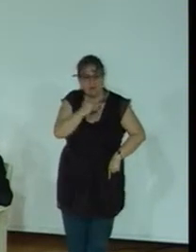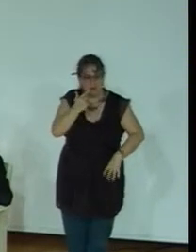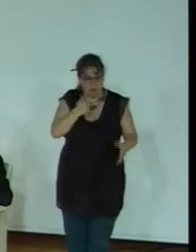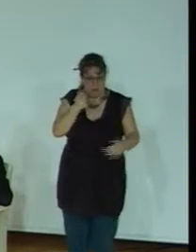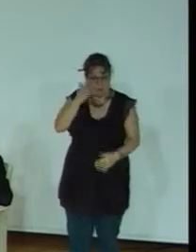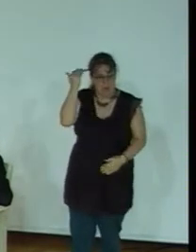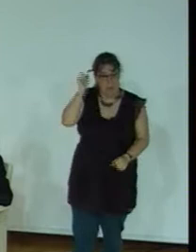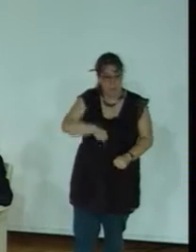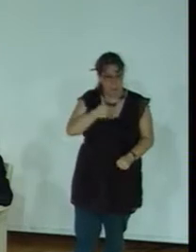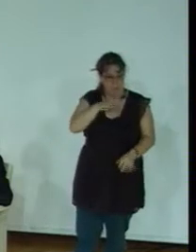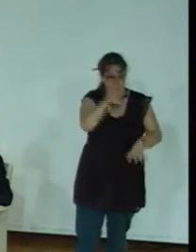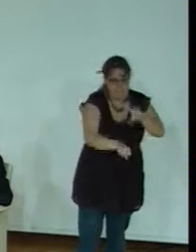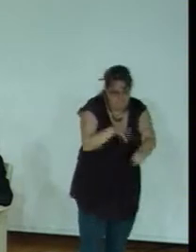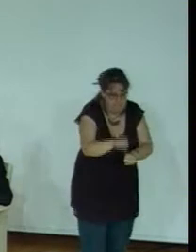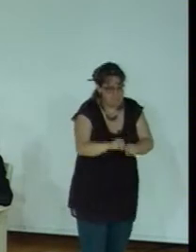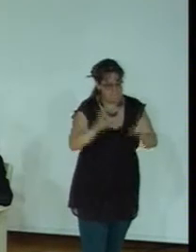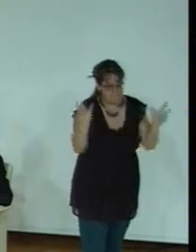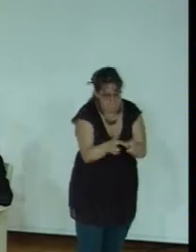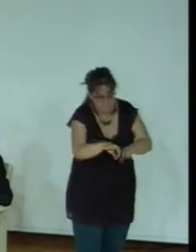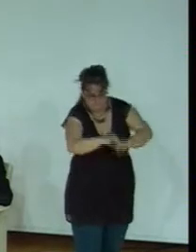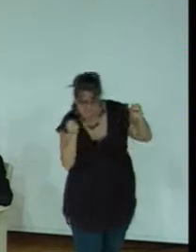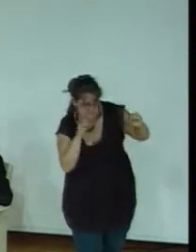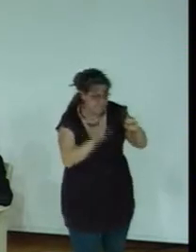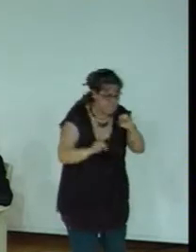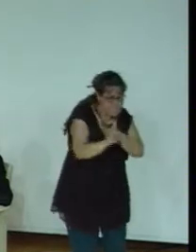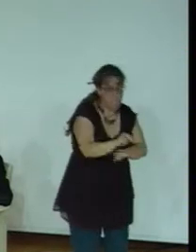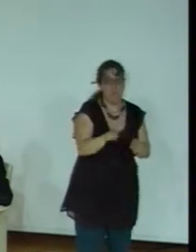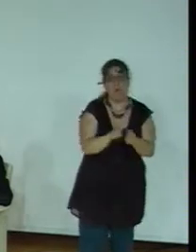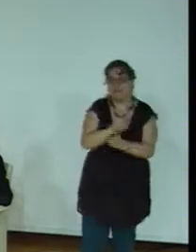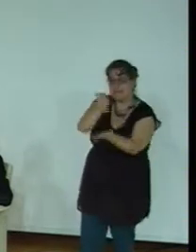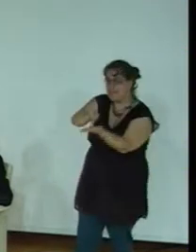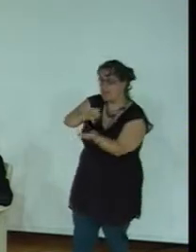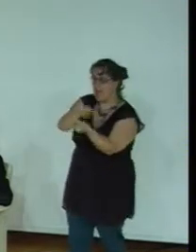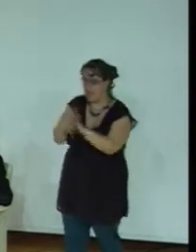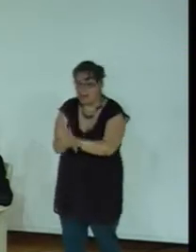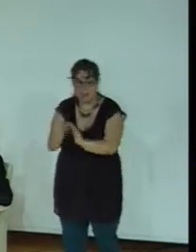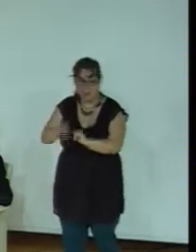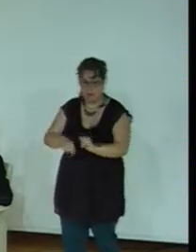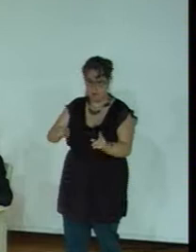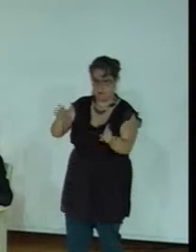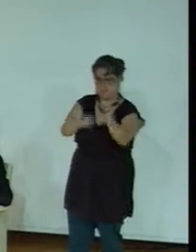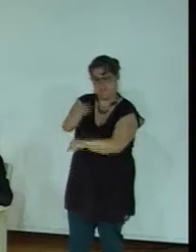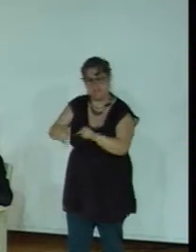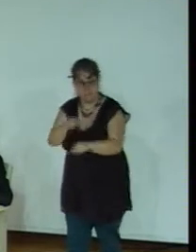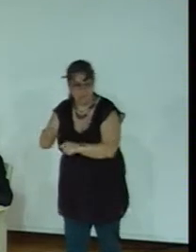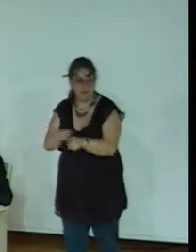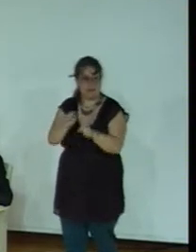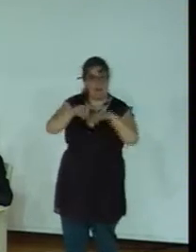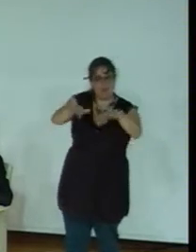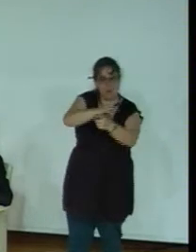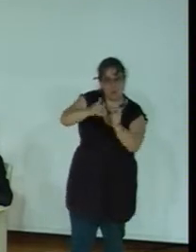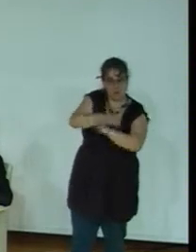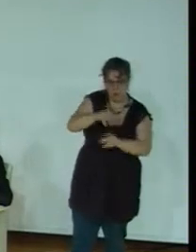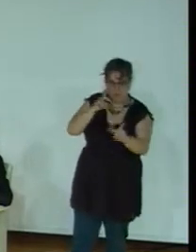y compris sur système informatique, mais aussi de la possibilité de censurer les sites Internet et les réseaux sociaux.